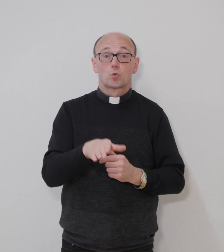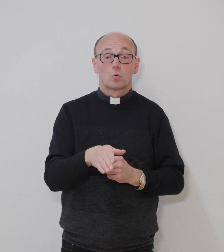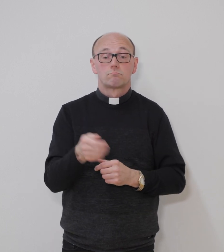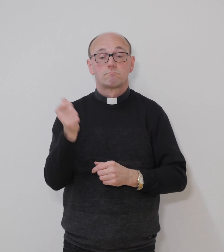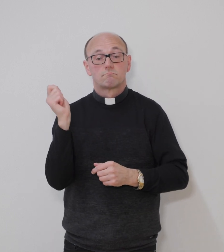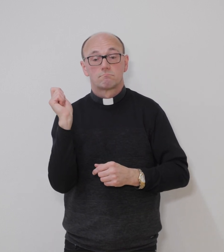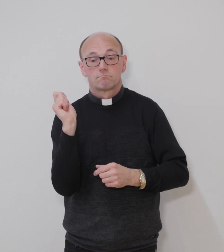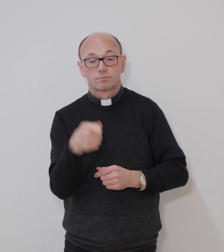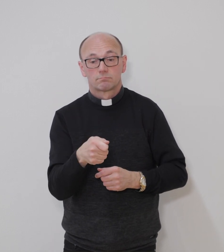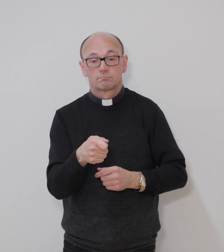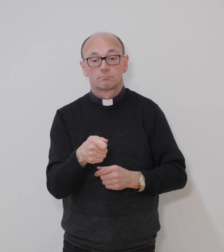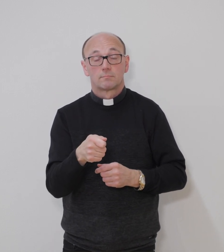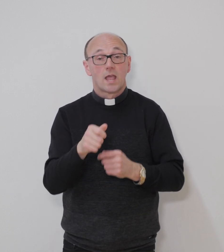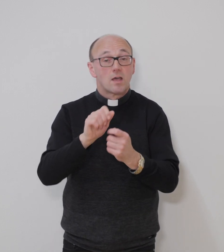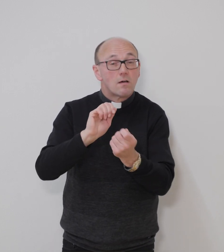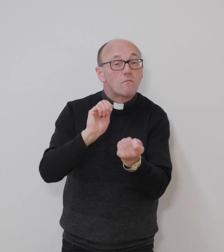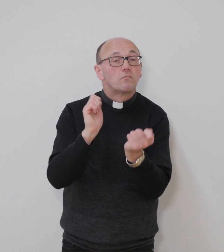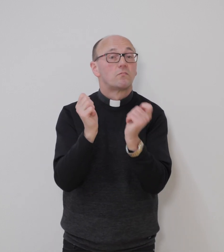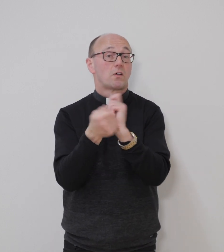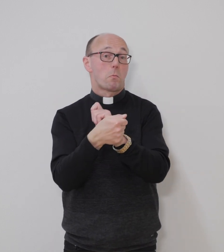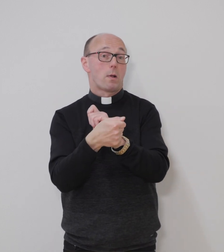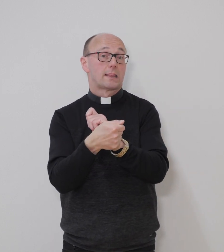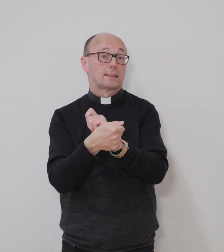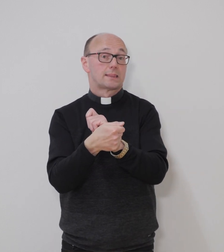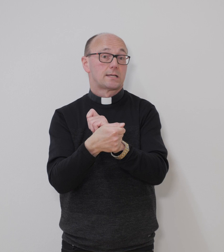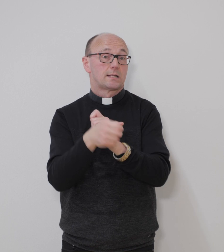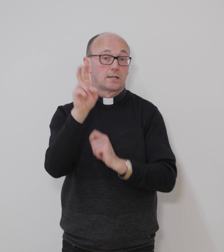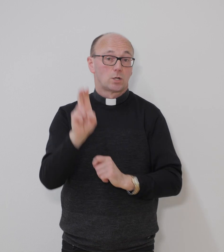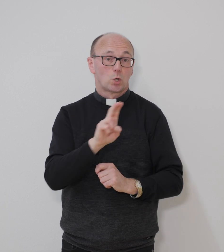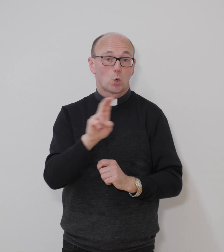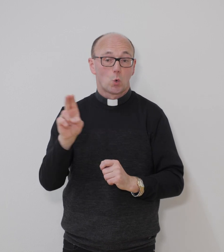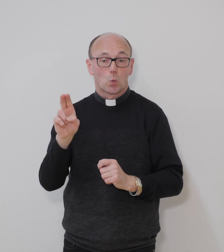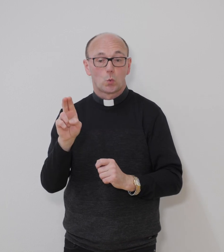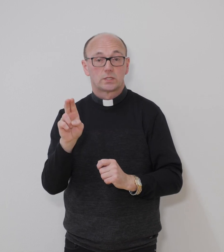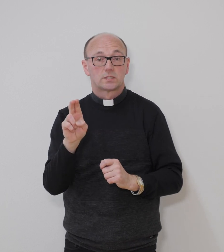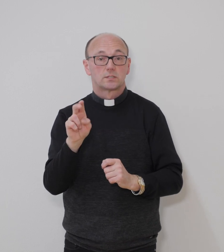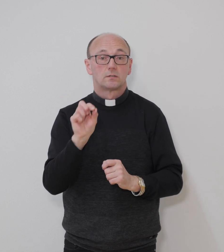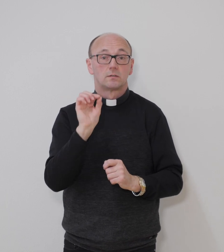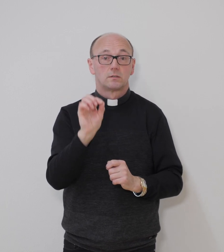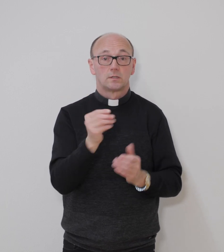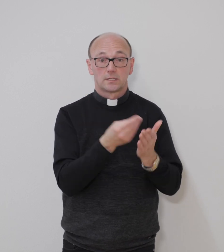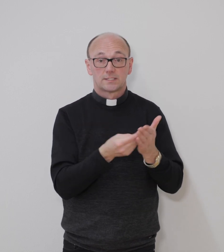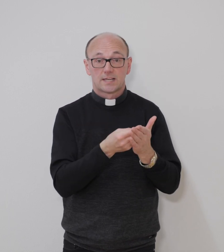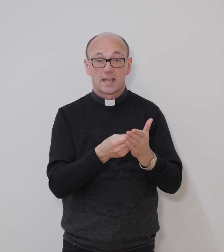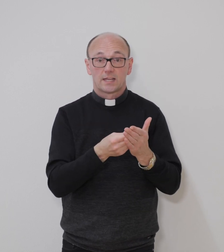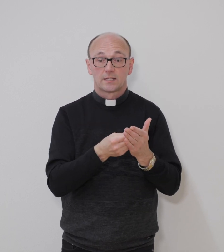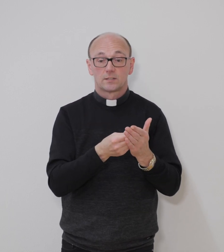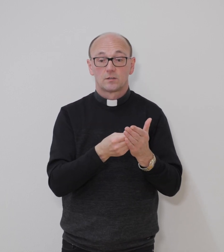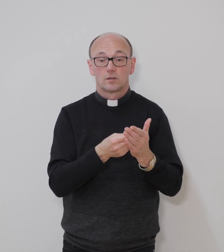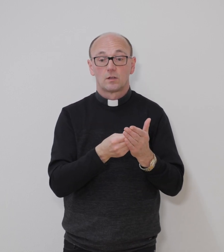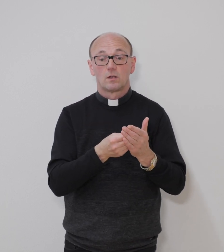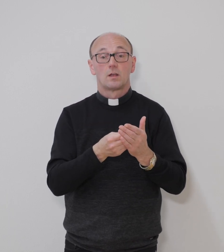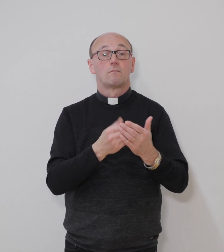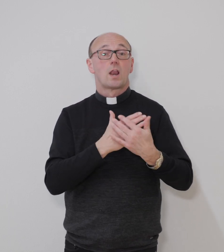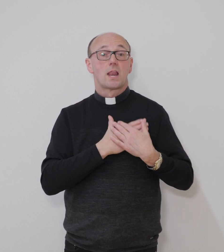als ein Marterwerkzeug ins Zeichen seiner Liebe. Und Johannes beobachtet: Aus